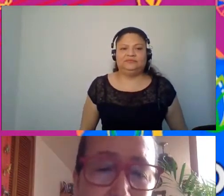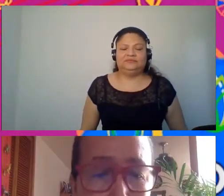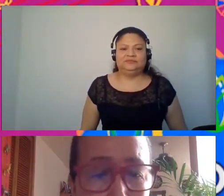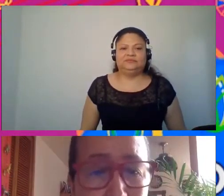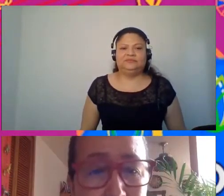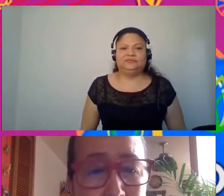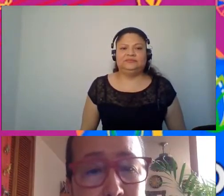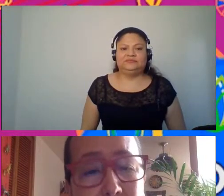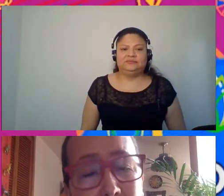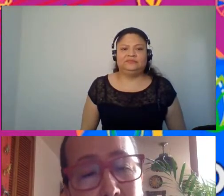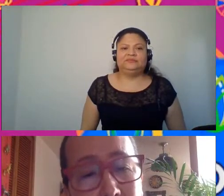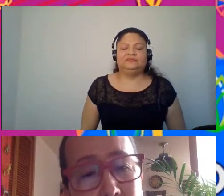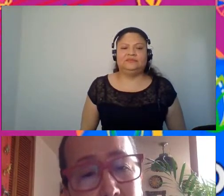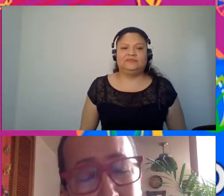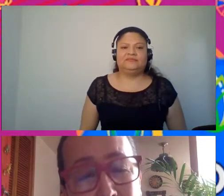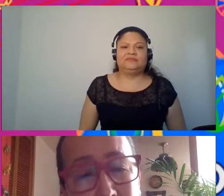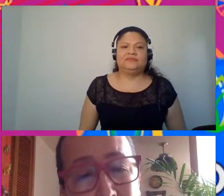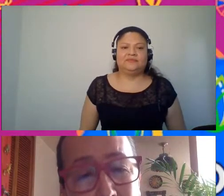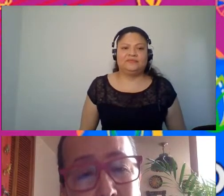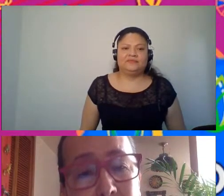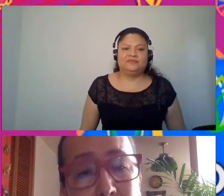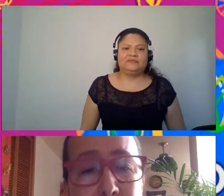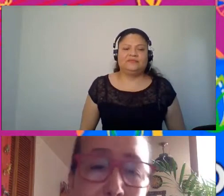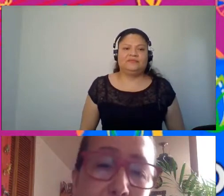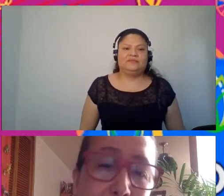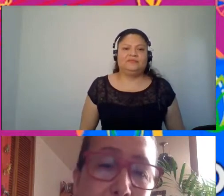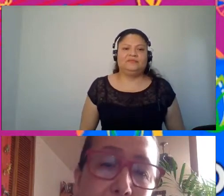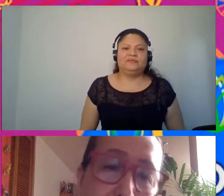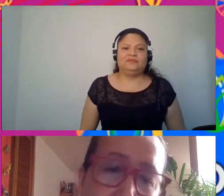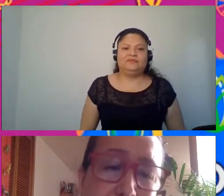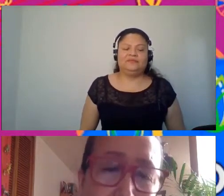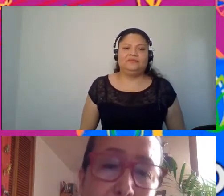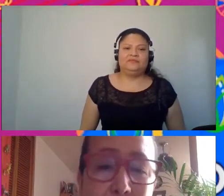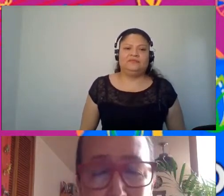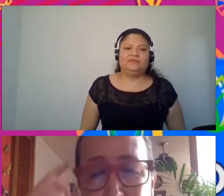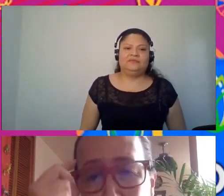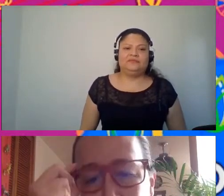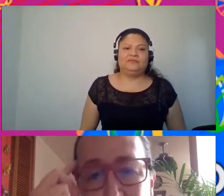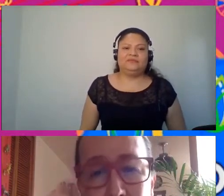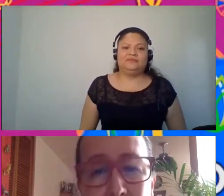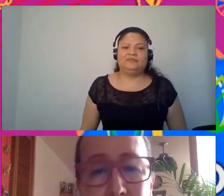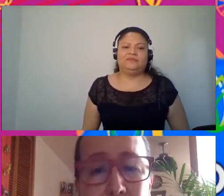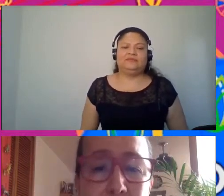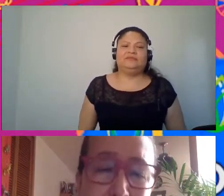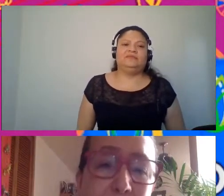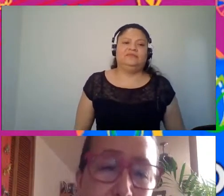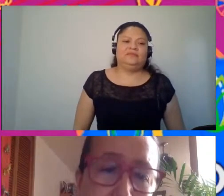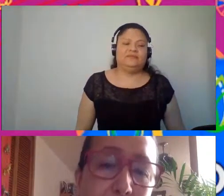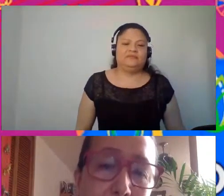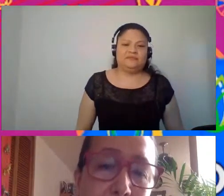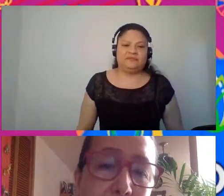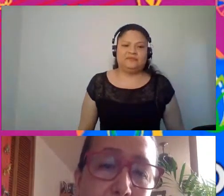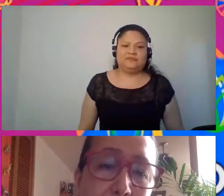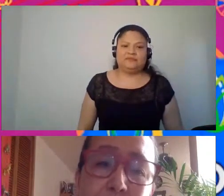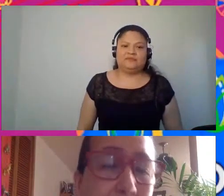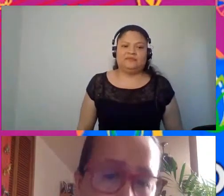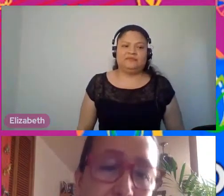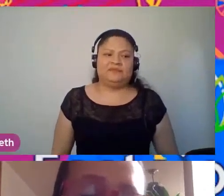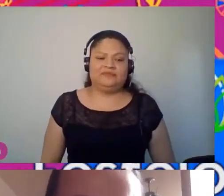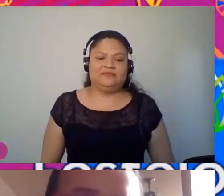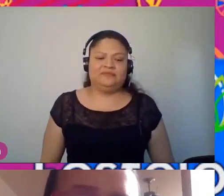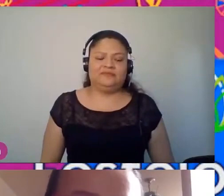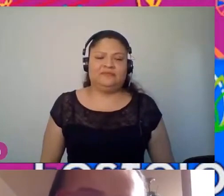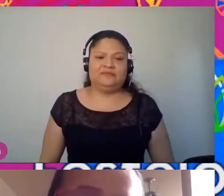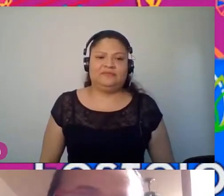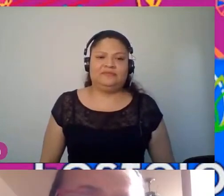hecho este evento, que efectivamente la inclusión es importante en todas las áreas y que en matemáticas hay